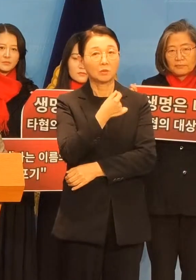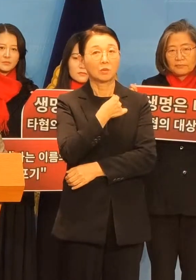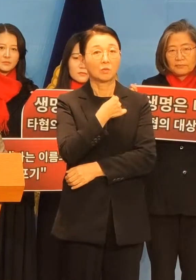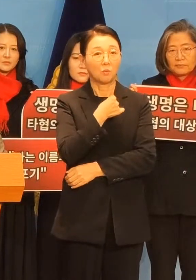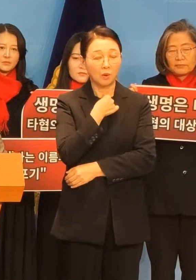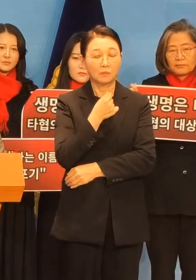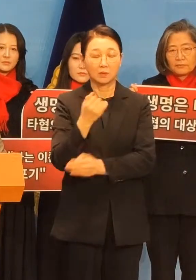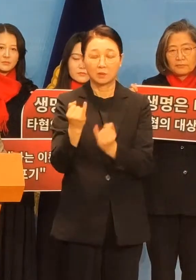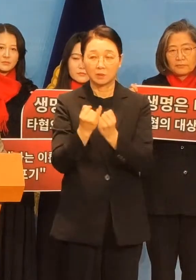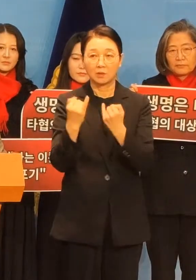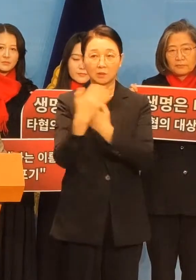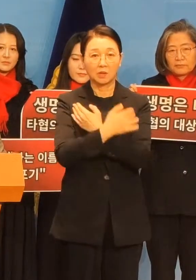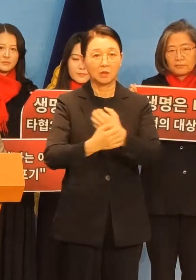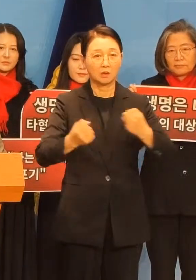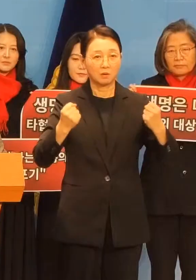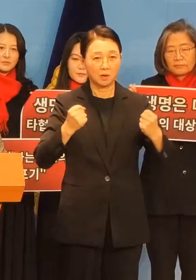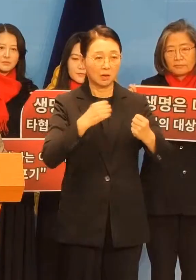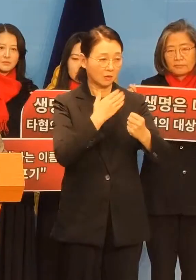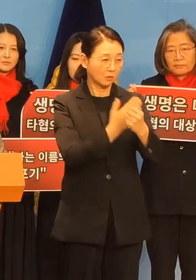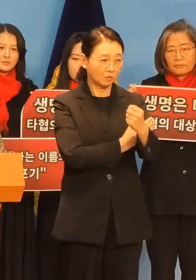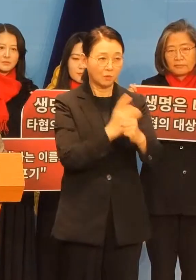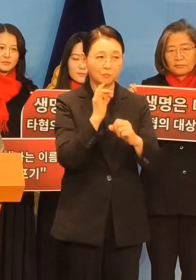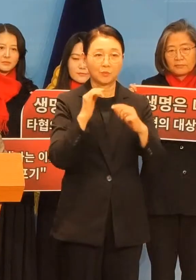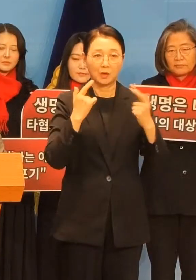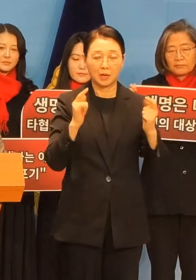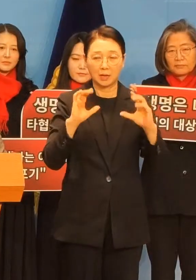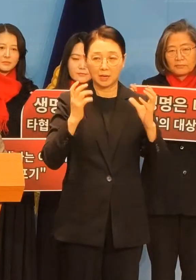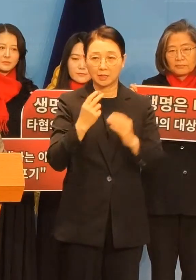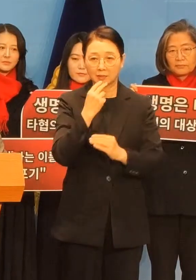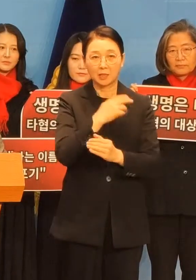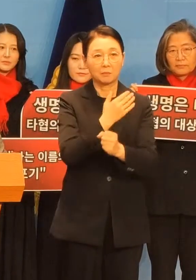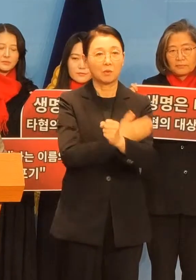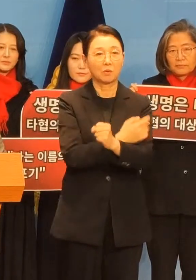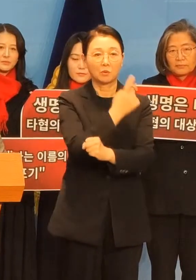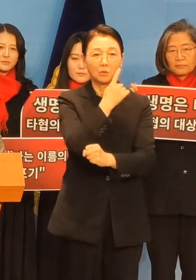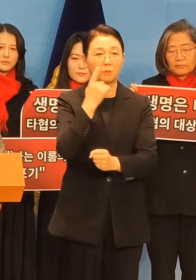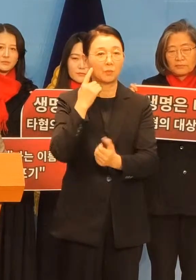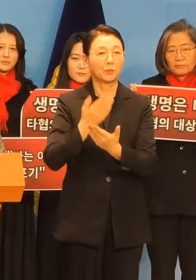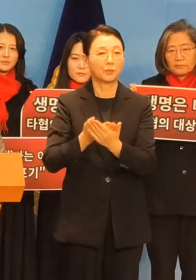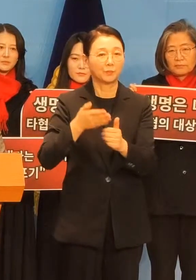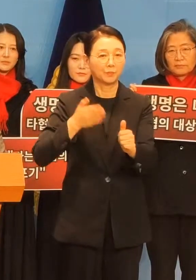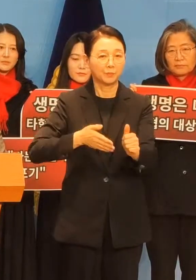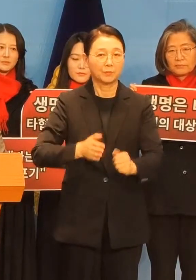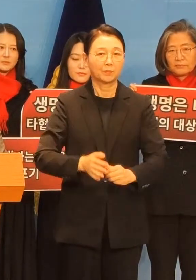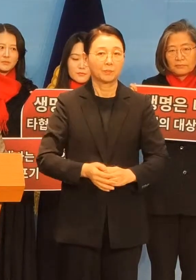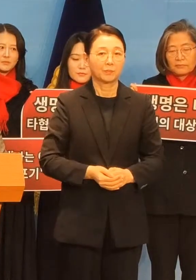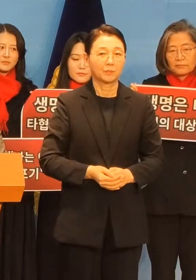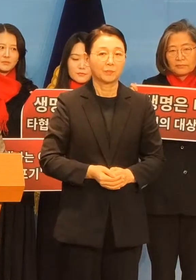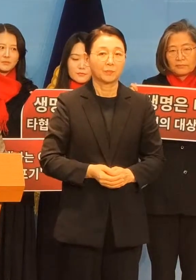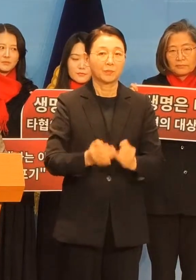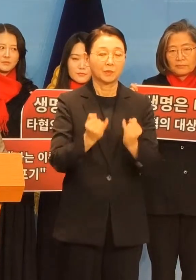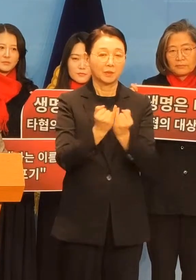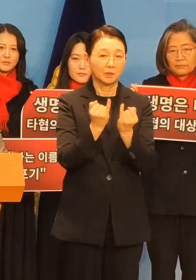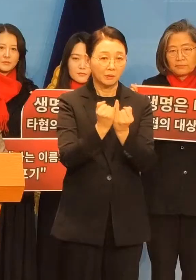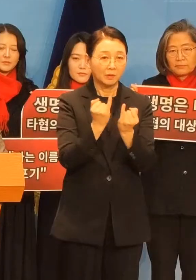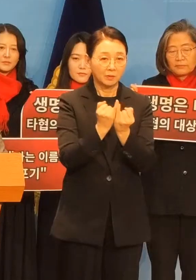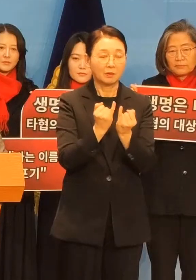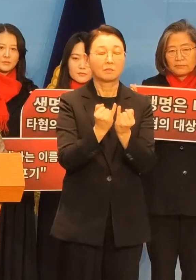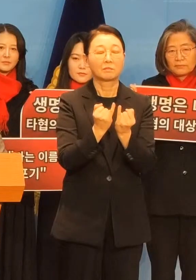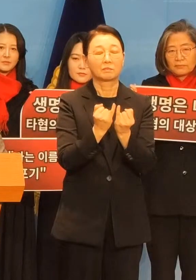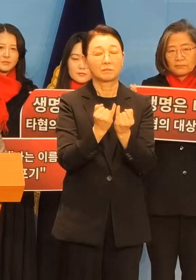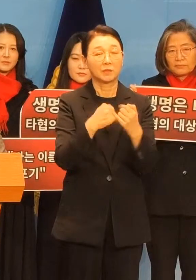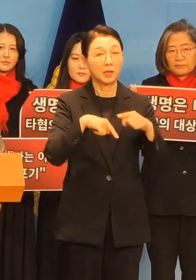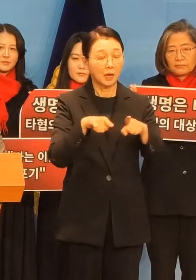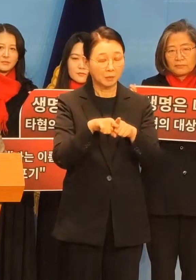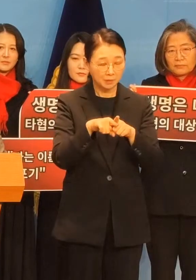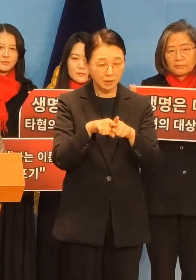여성의 건강권뿐만 아니라 아이의 생명권도 보장되어야 한다. 여성과 함께 고려돼야